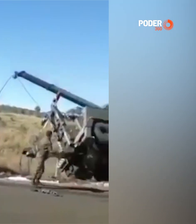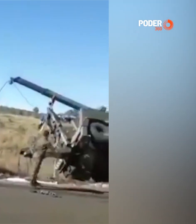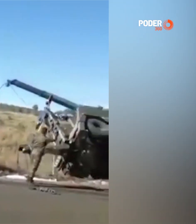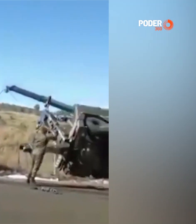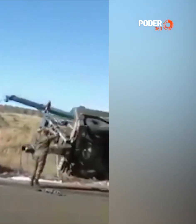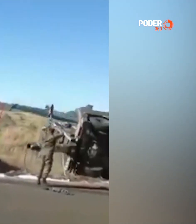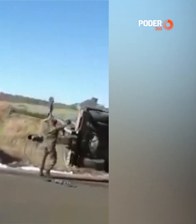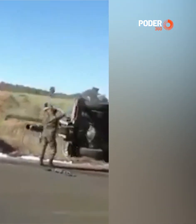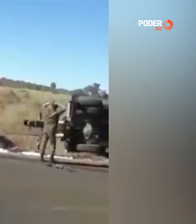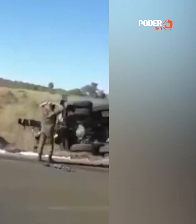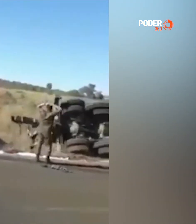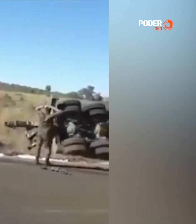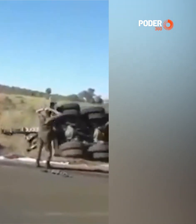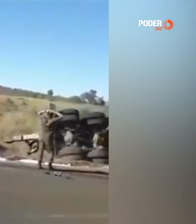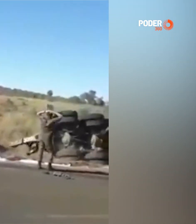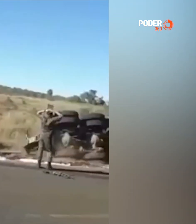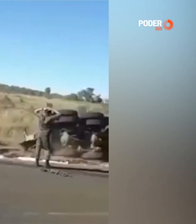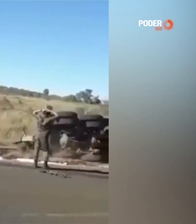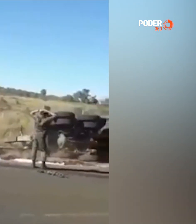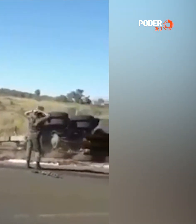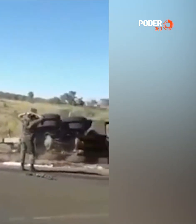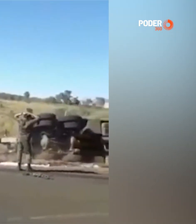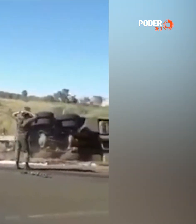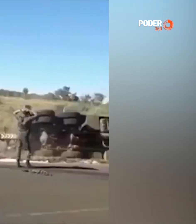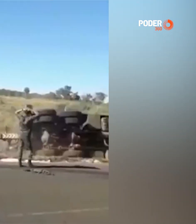Puta que pariu, cara!